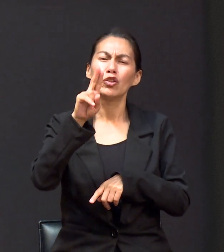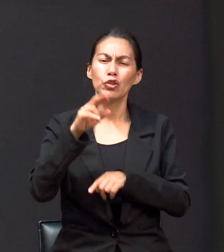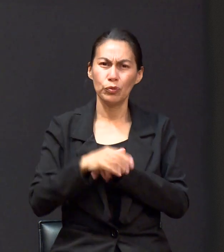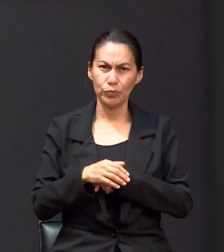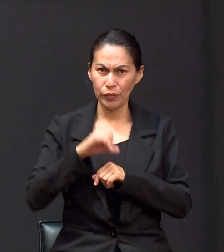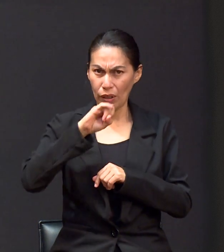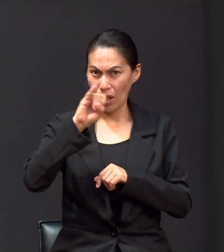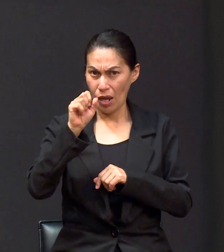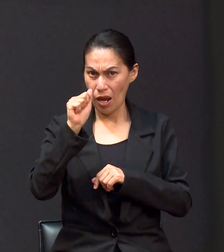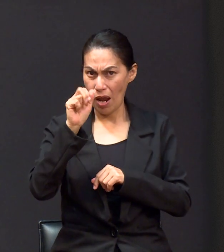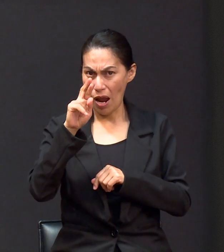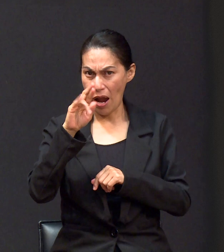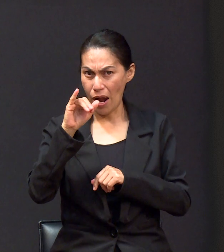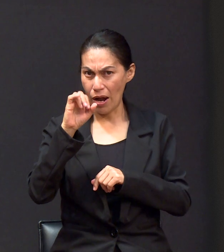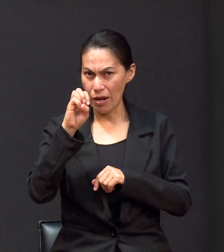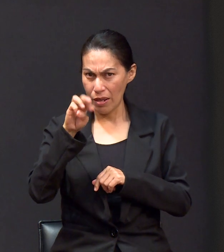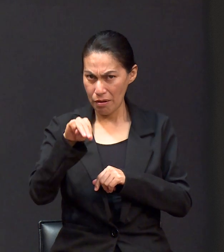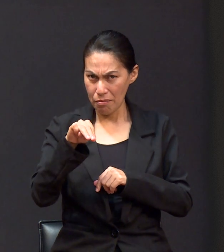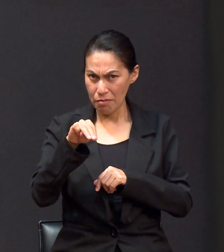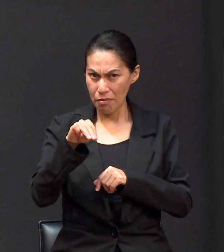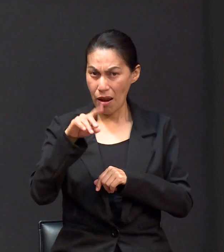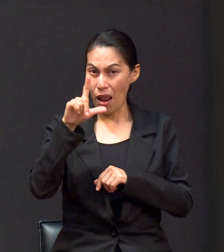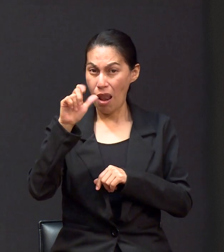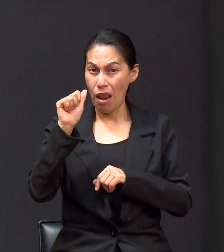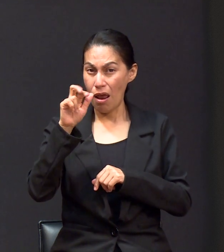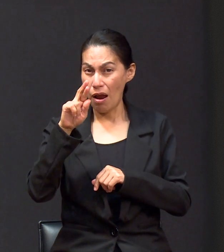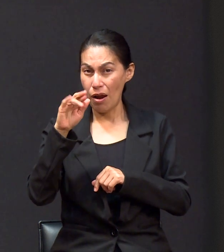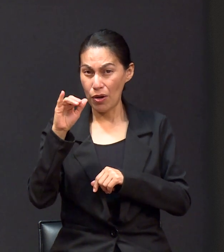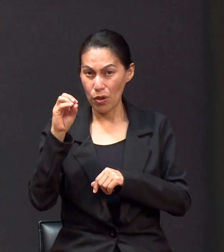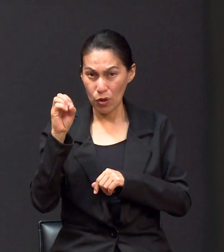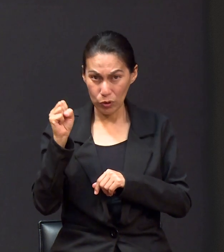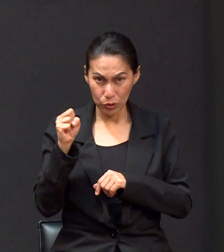encontrar, Hashub Harim Larios Cruz.